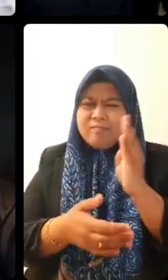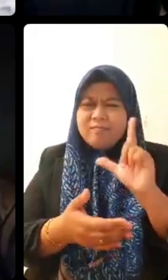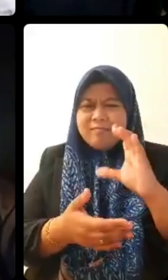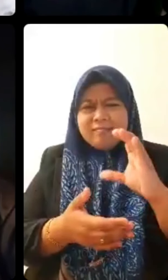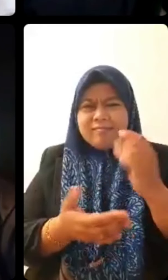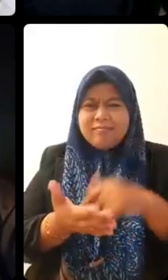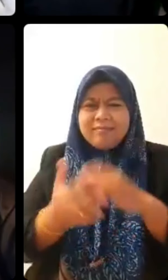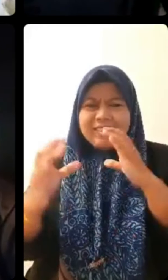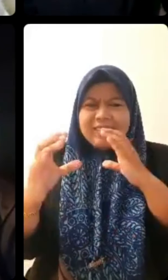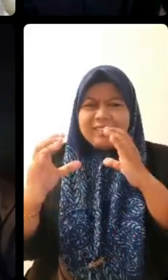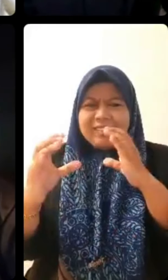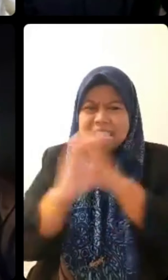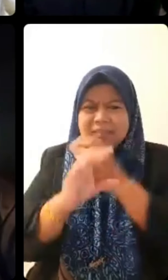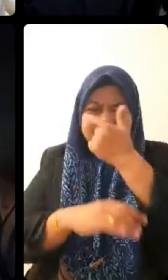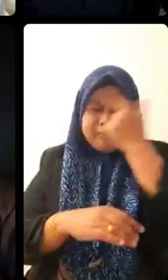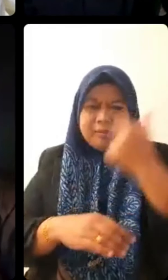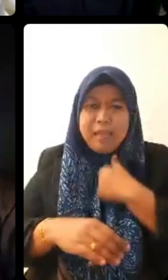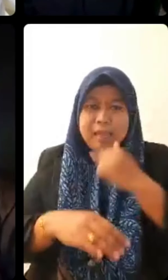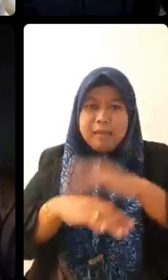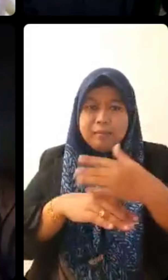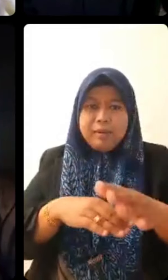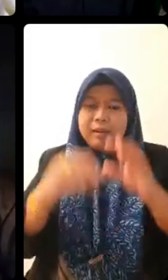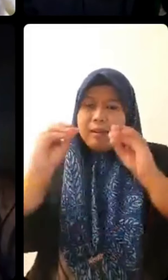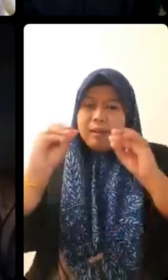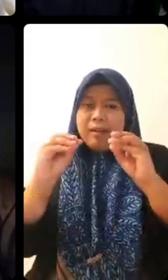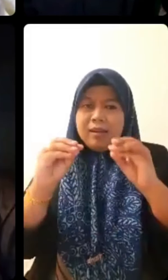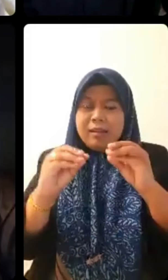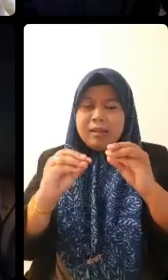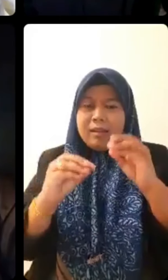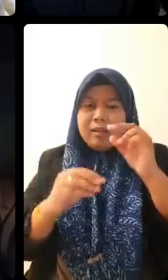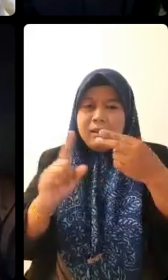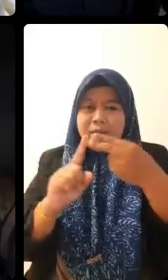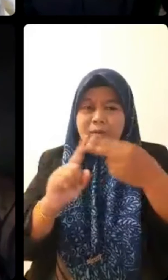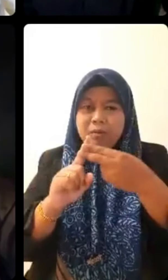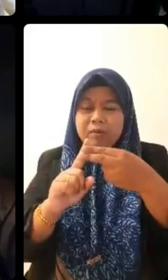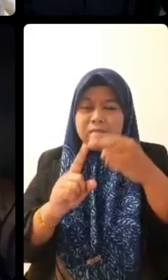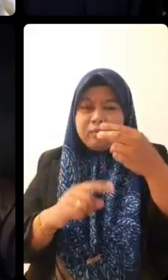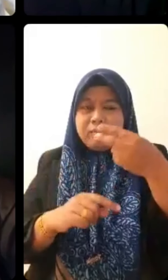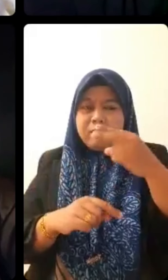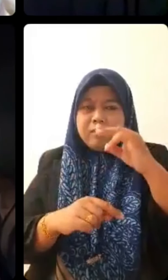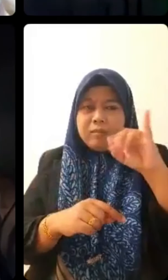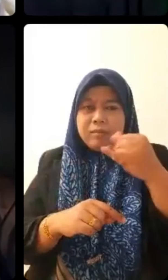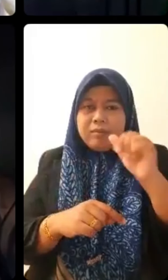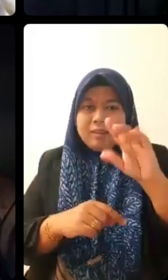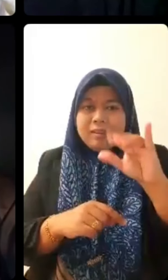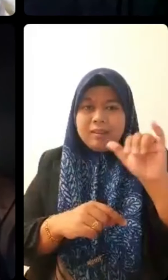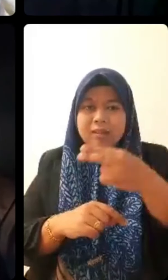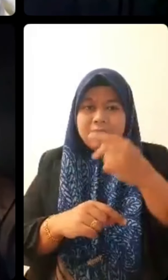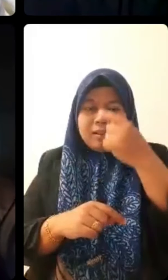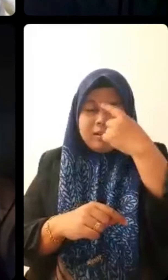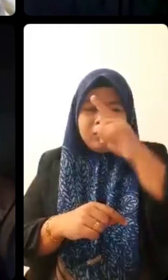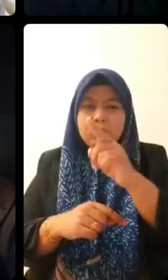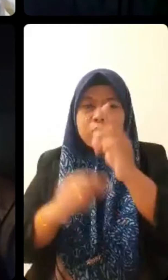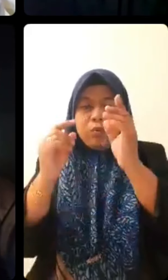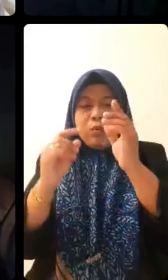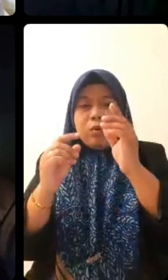mengajar huruf-huruf hijaiyah ni kepada guru-guru kafah bawah JAKIM.